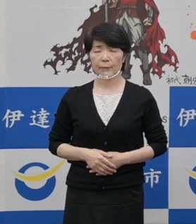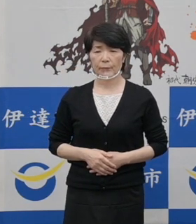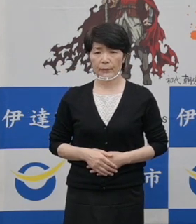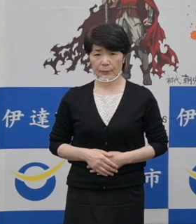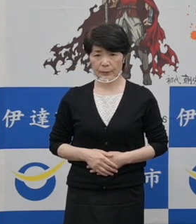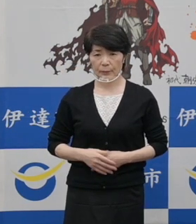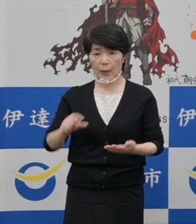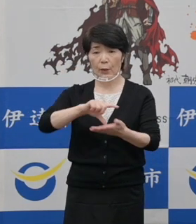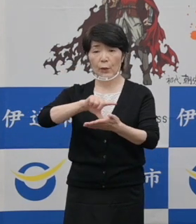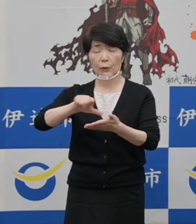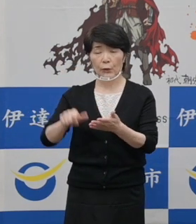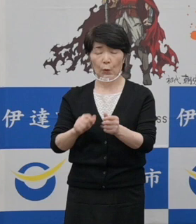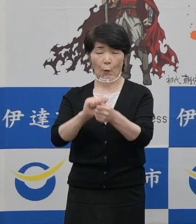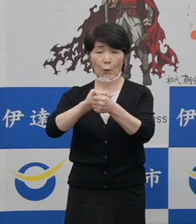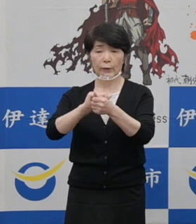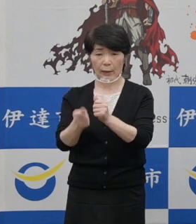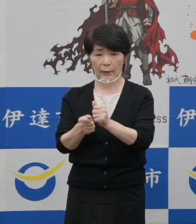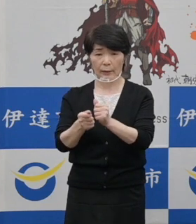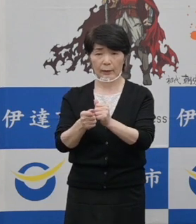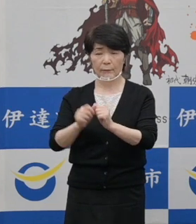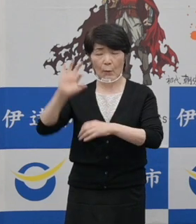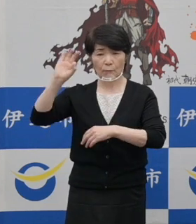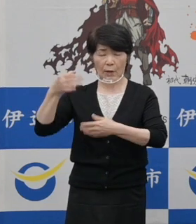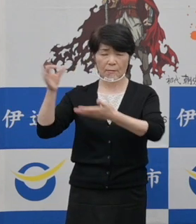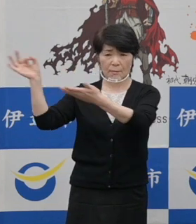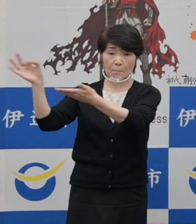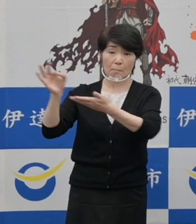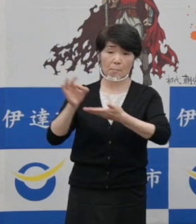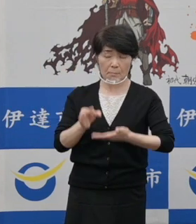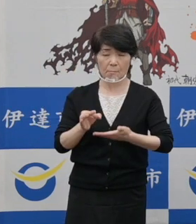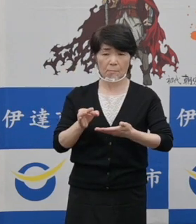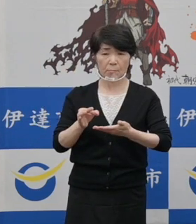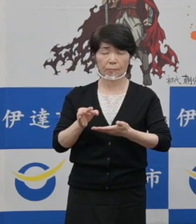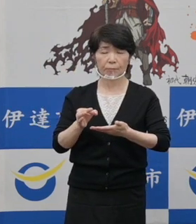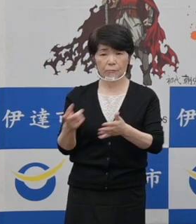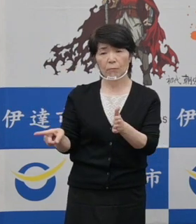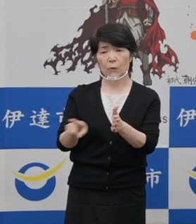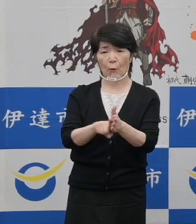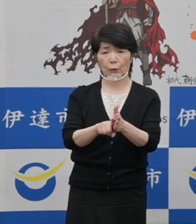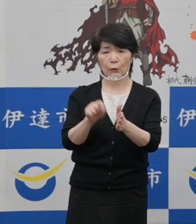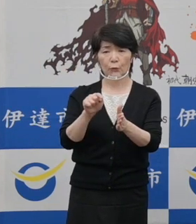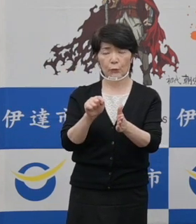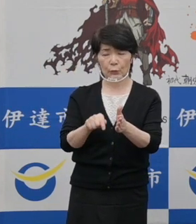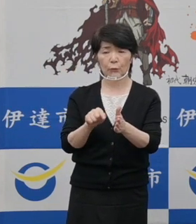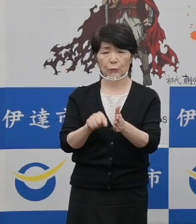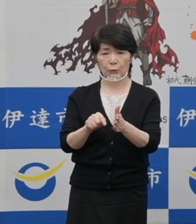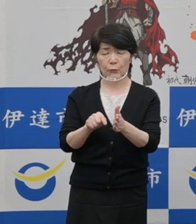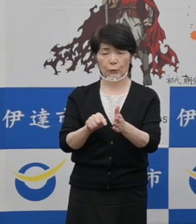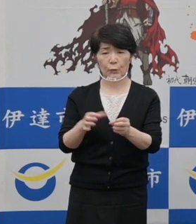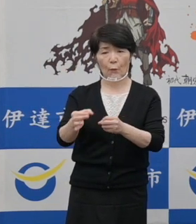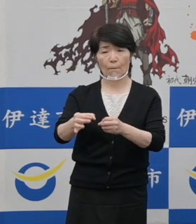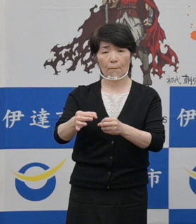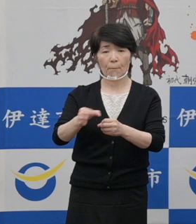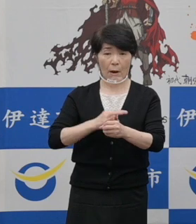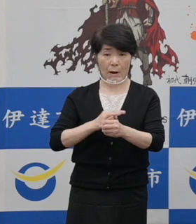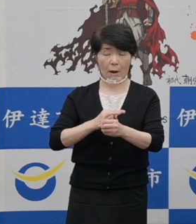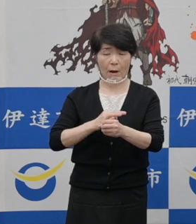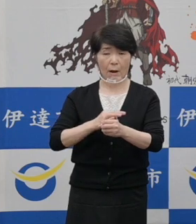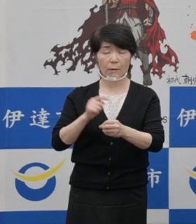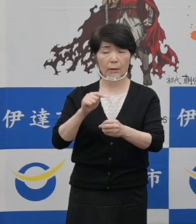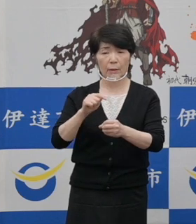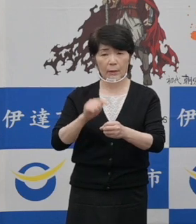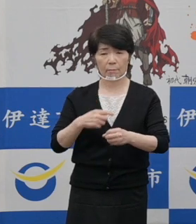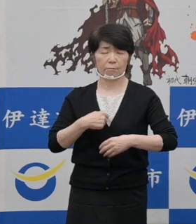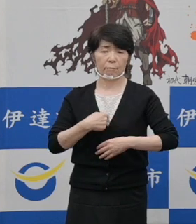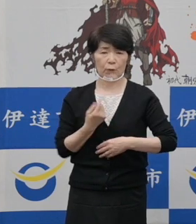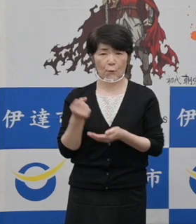。地方債残高の交付税導入額と参入額と事項財源